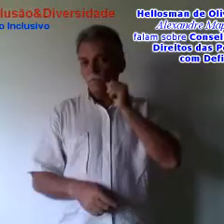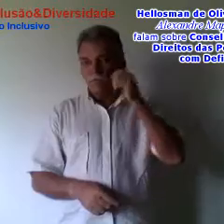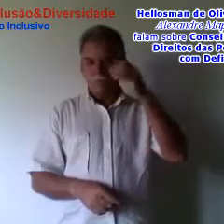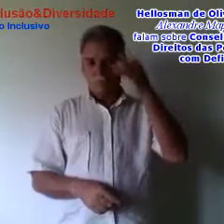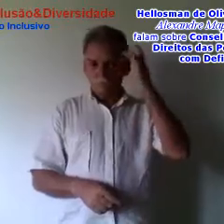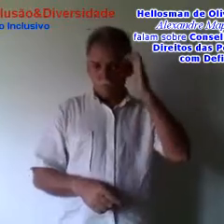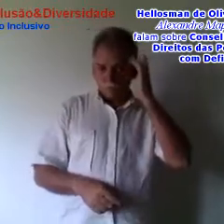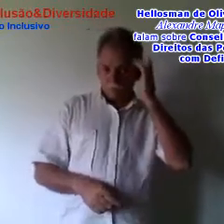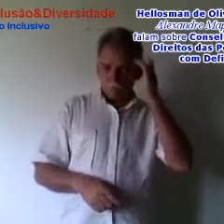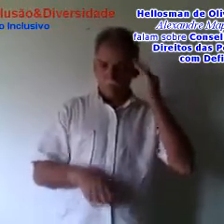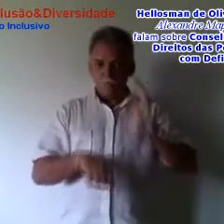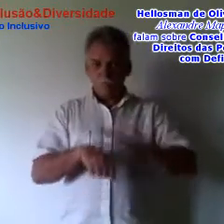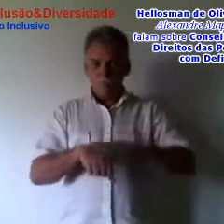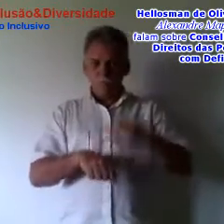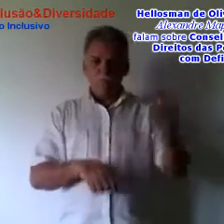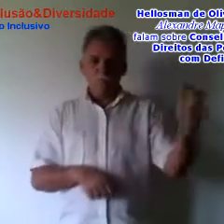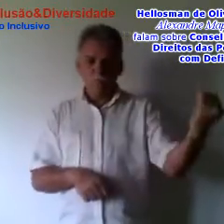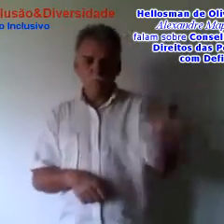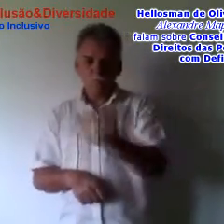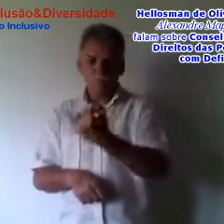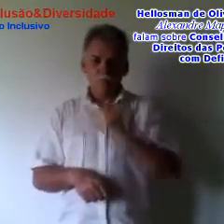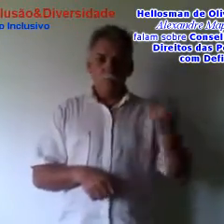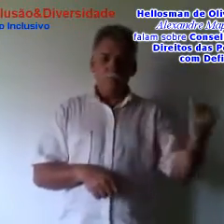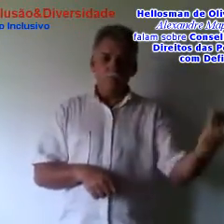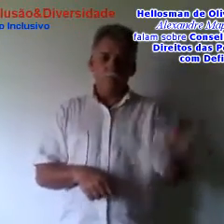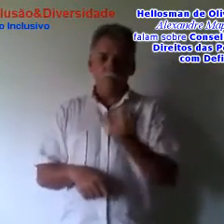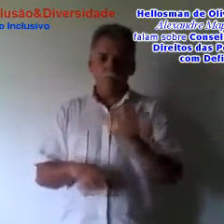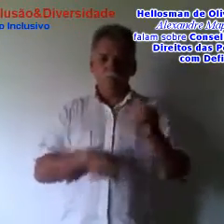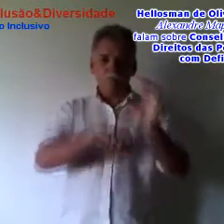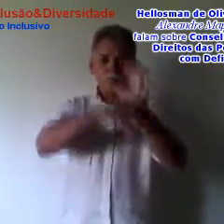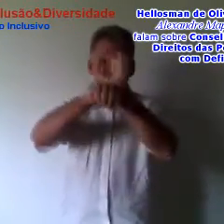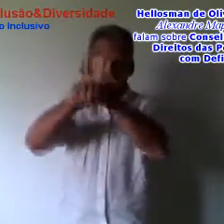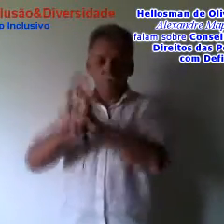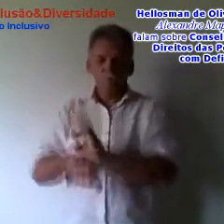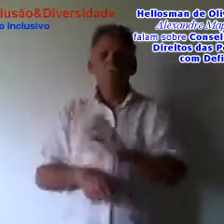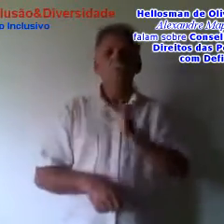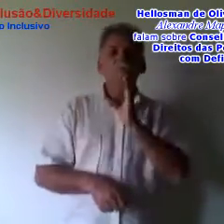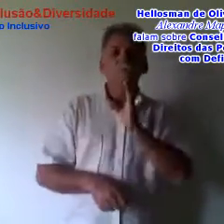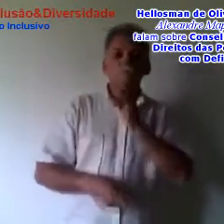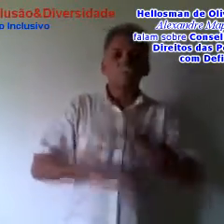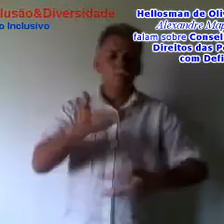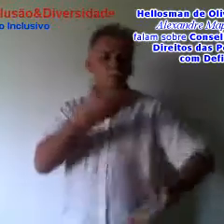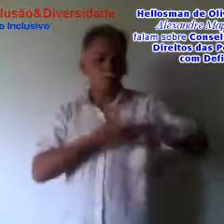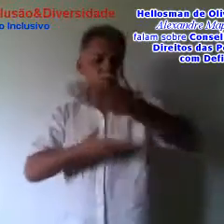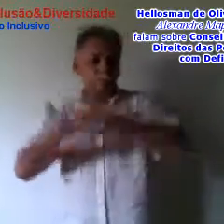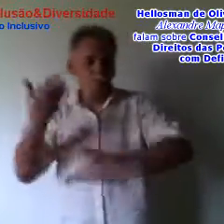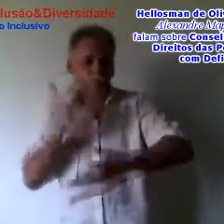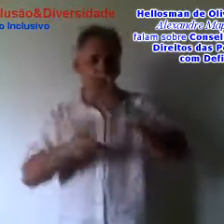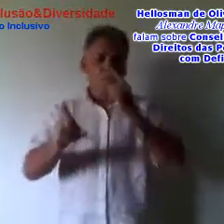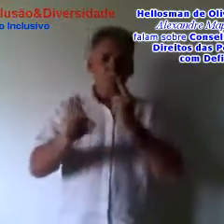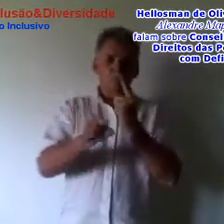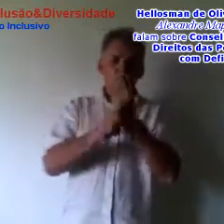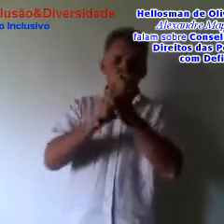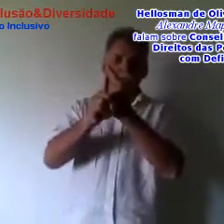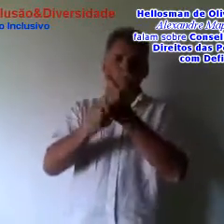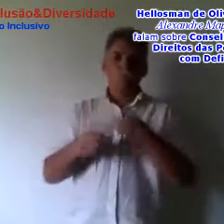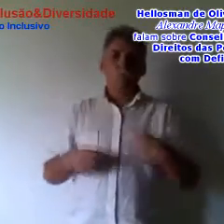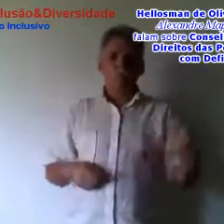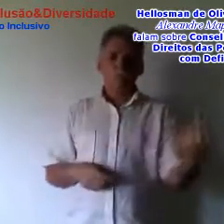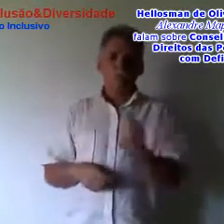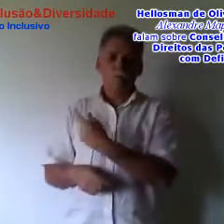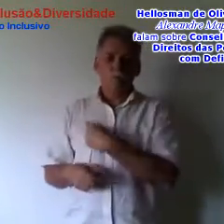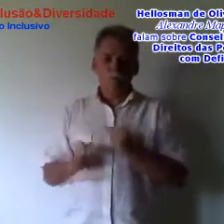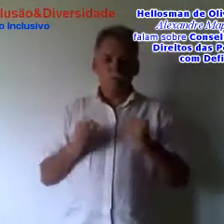primordiais para que os estados se conhecessem e principalmente a gente começasse a ter um embasamento maior do nosso